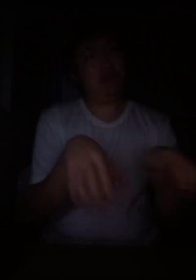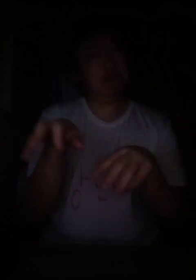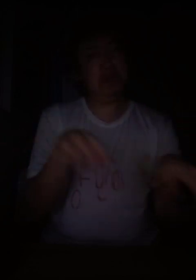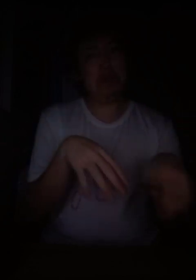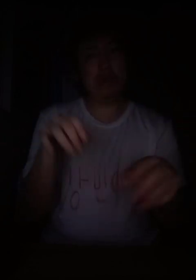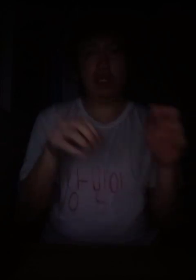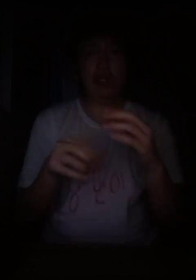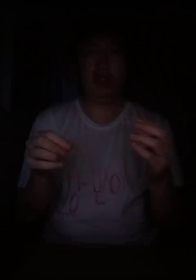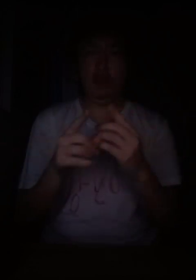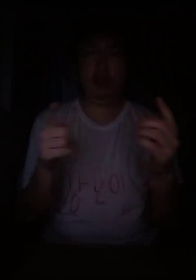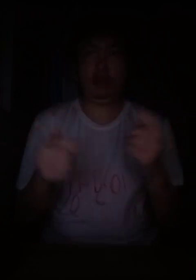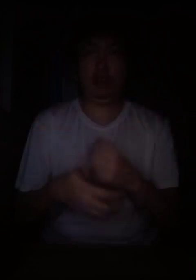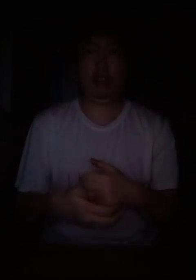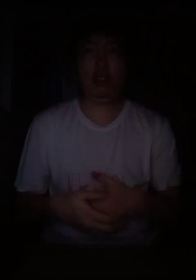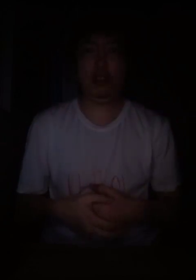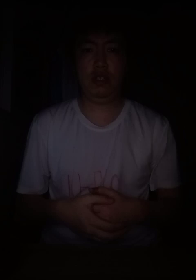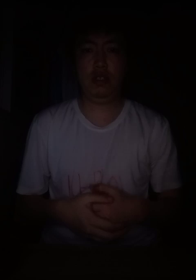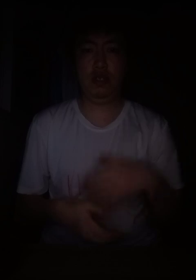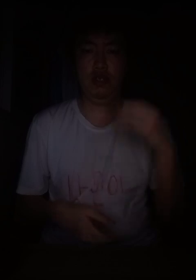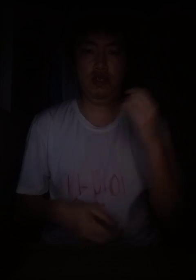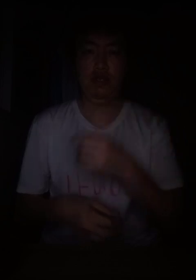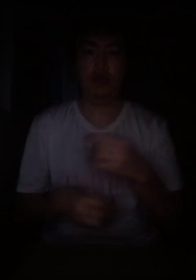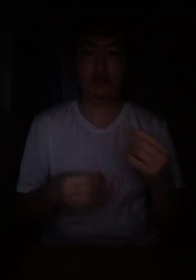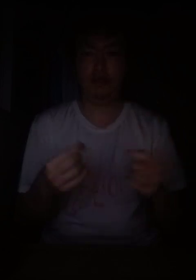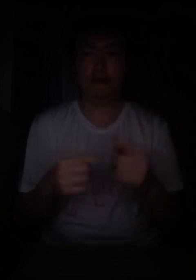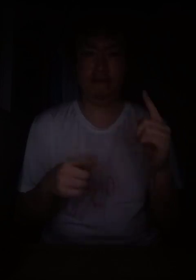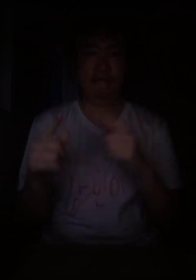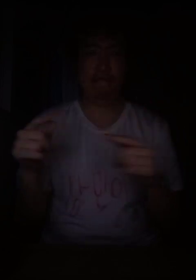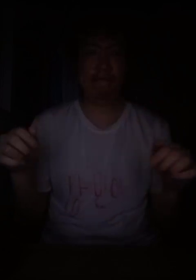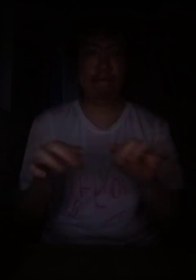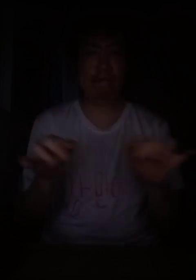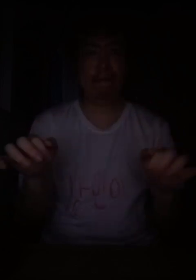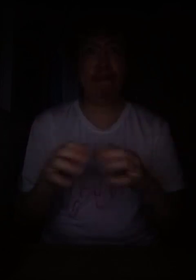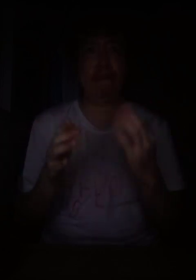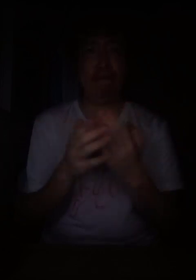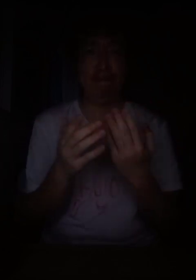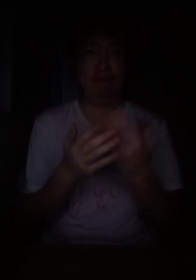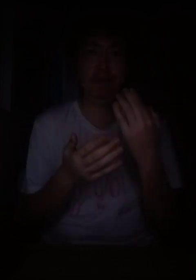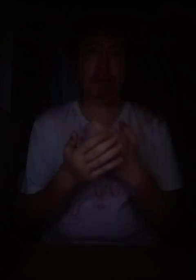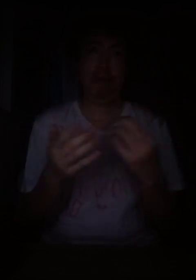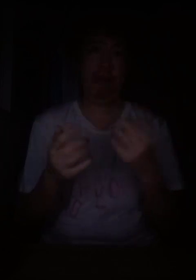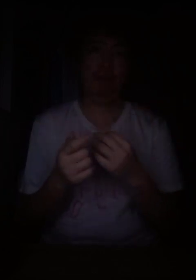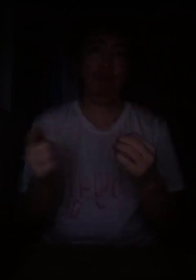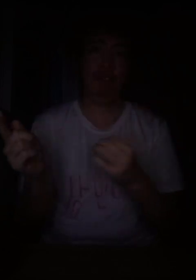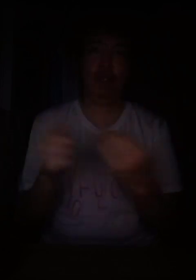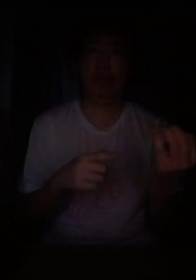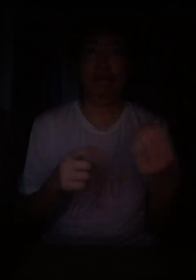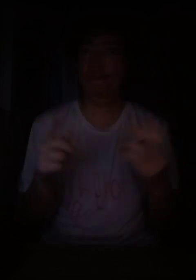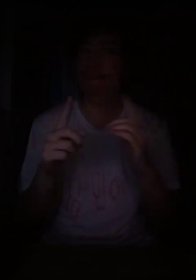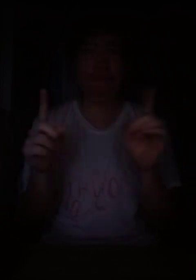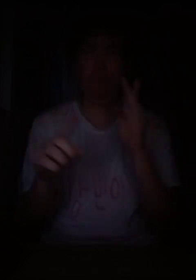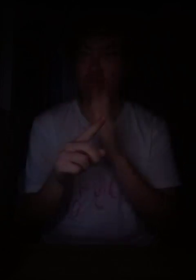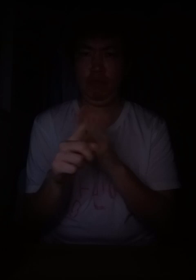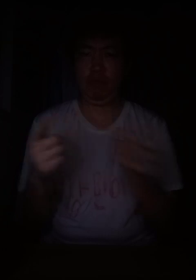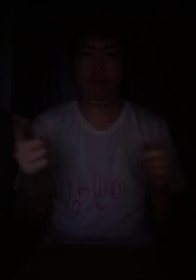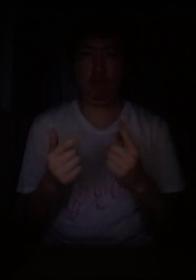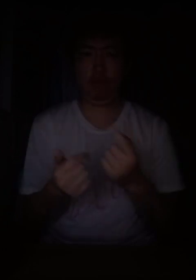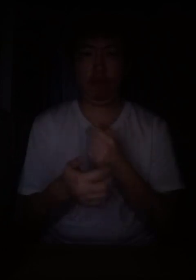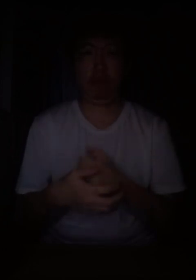작업을 이어가고 있습니다. 현재 지하 1층까지 수색 작업이 진행됐는데 추가 사망자는 확인되지 않았습니다. 소방당국은